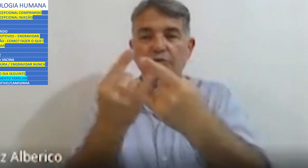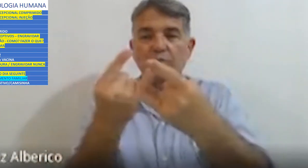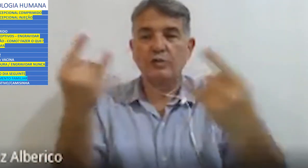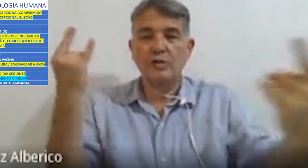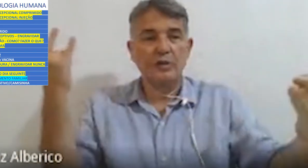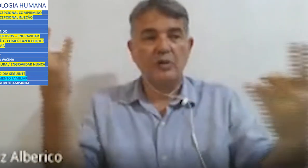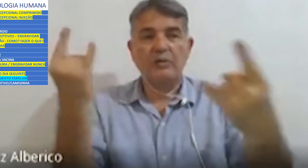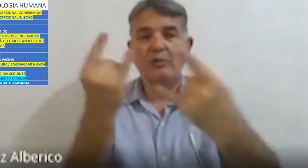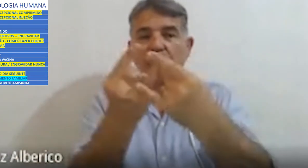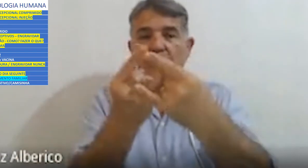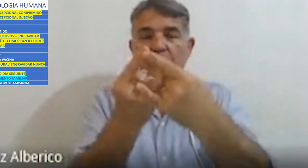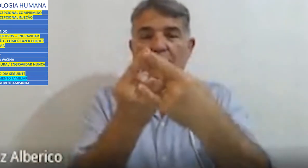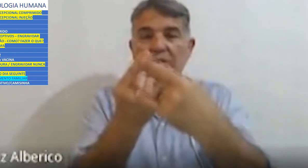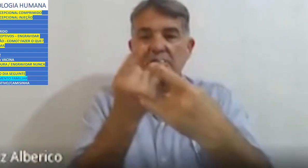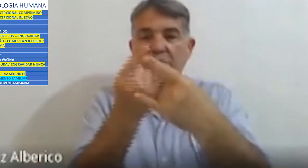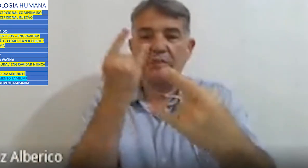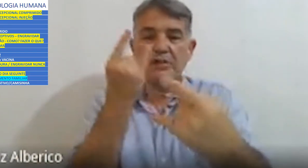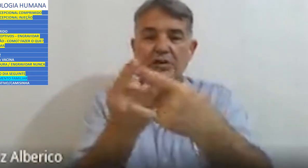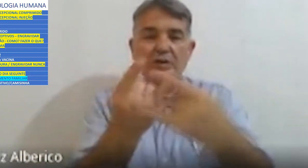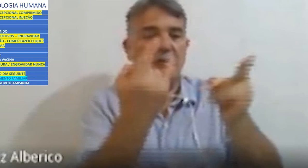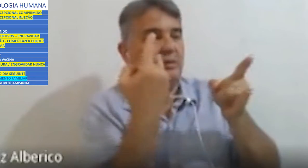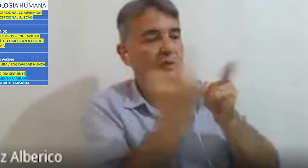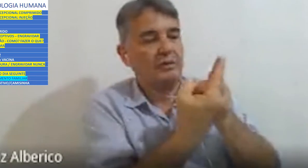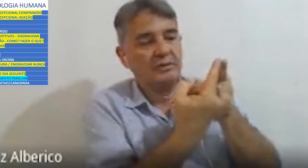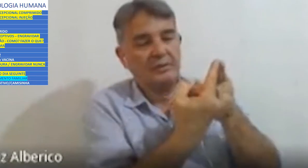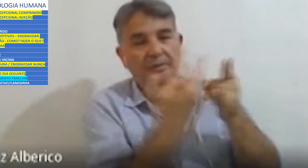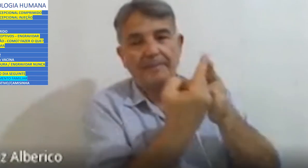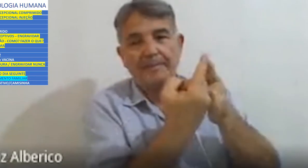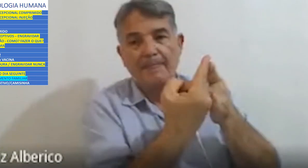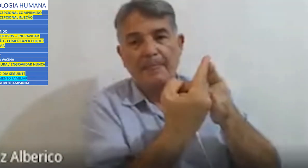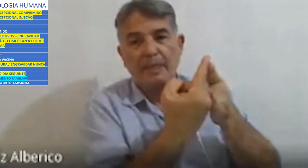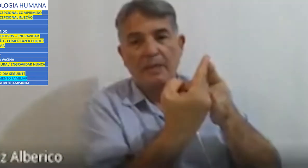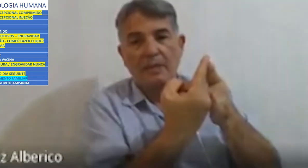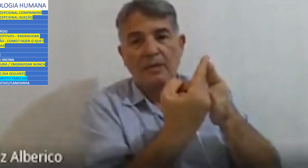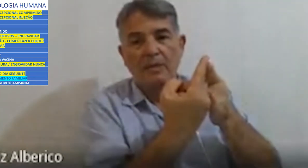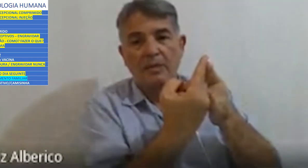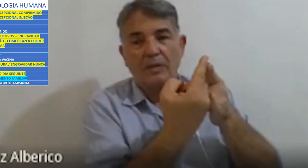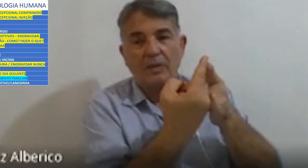chifrudo, ó, um em cima, outro embaixo, aqui, ó.